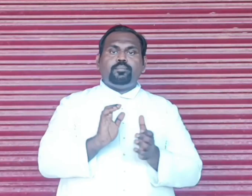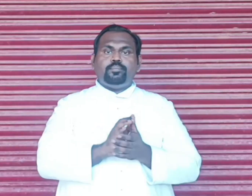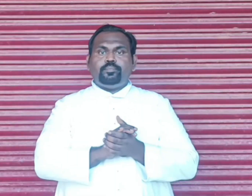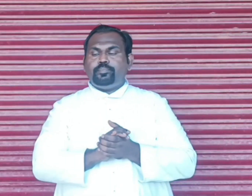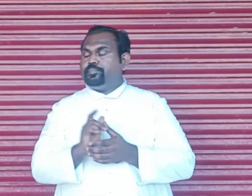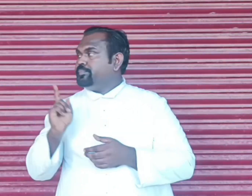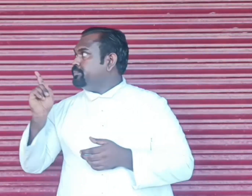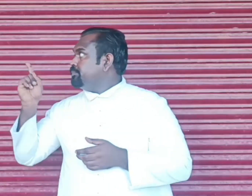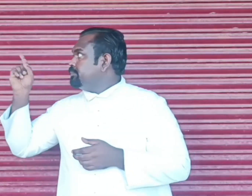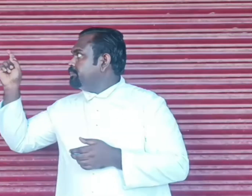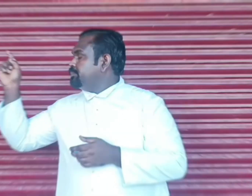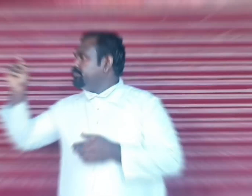പുറത്തോട്ട് വരും.